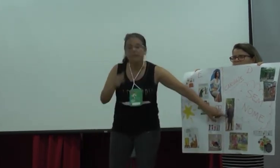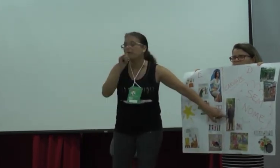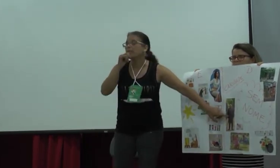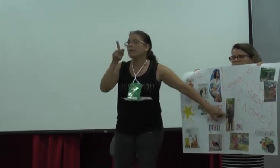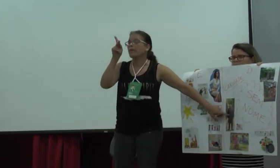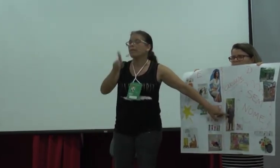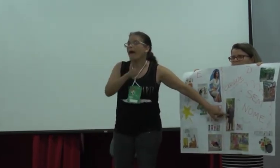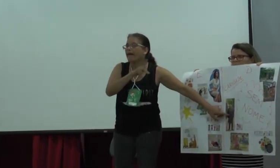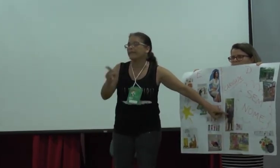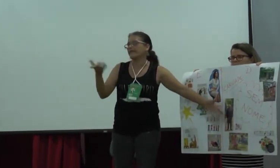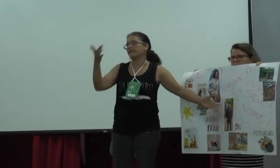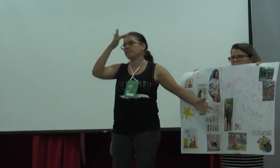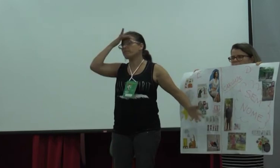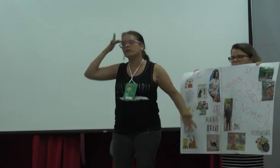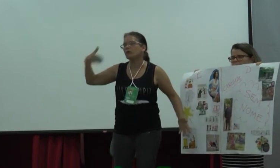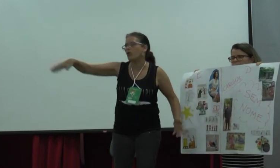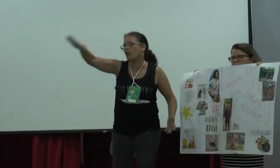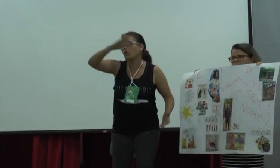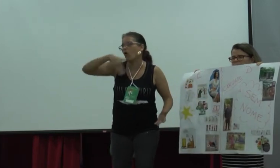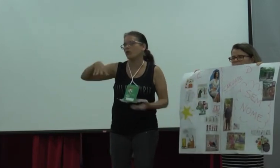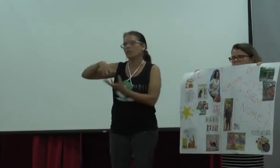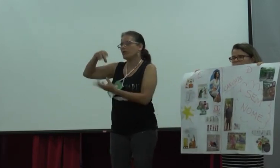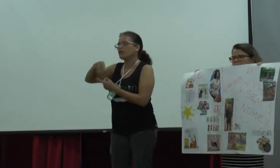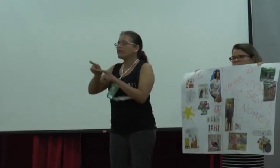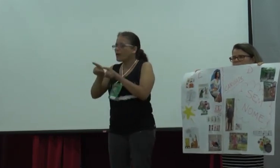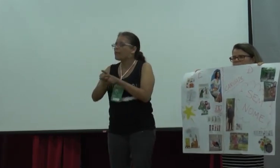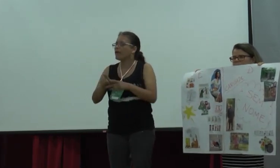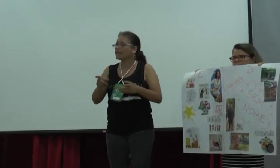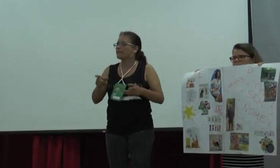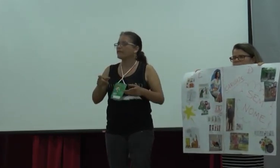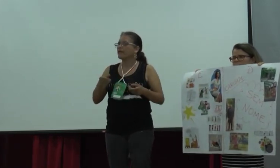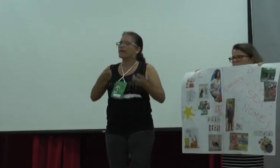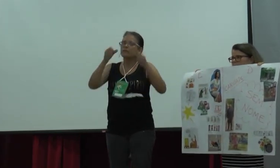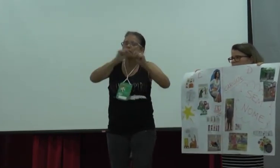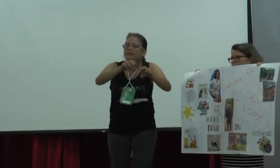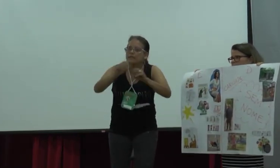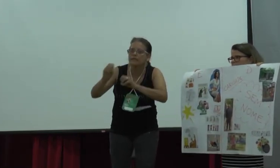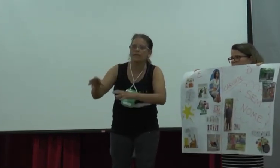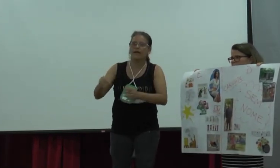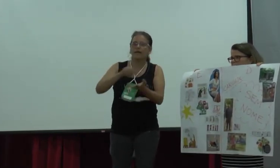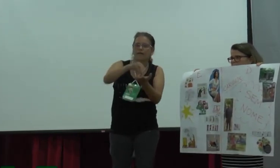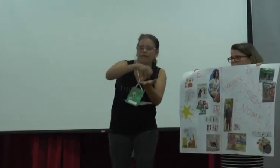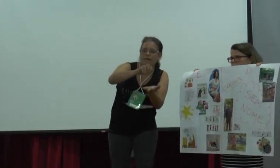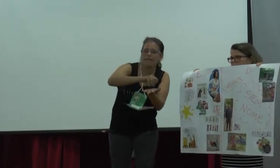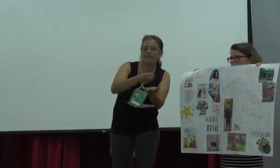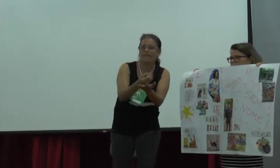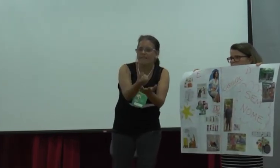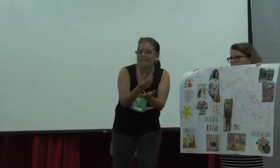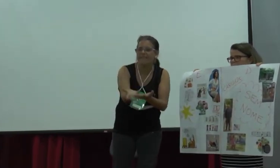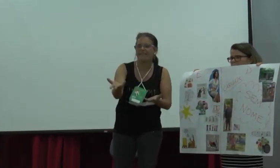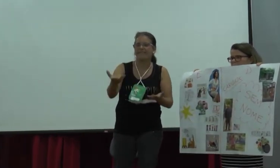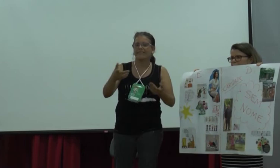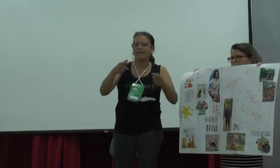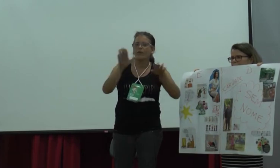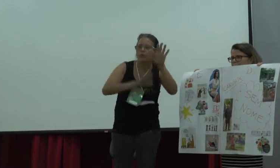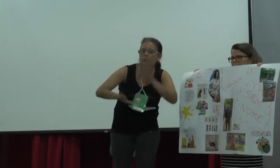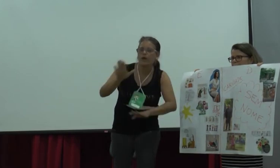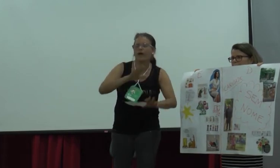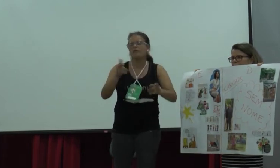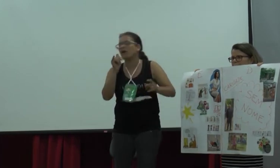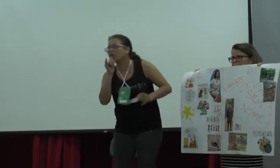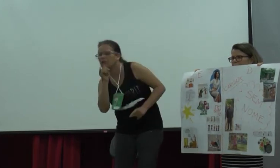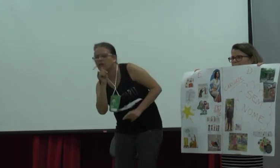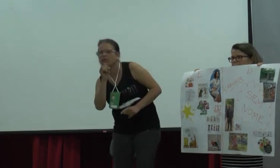caridade. Então, por exemplo, o padre, qualquer outra pessoa, né, nos ensina o que existe